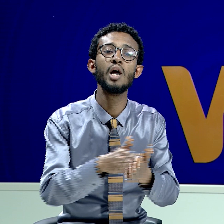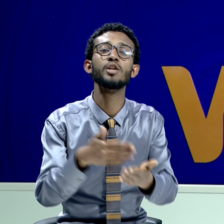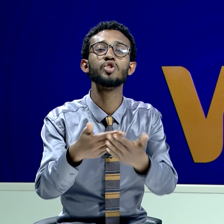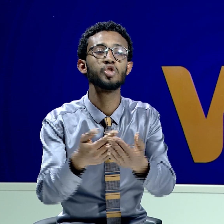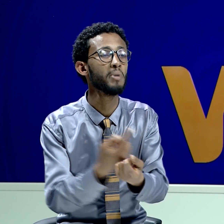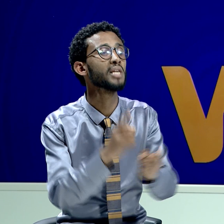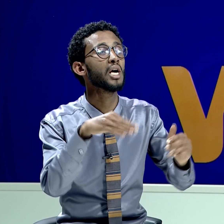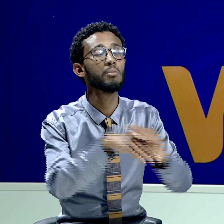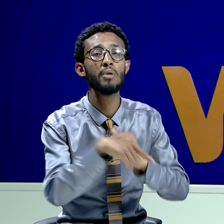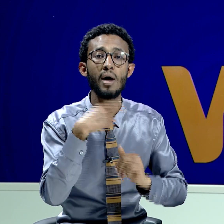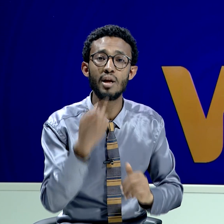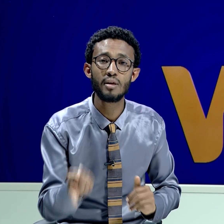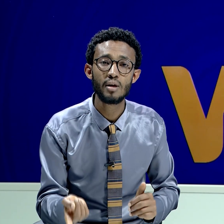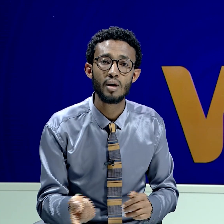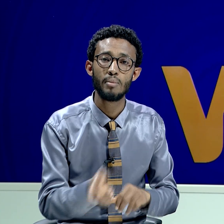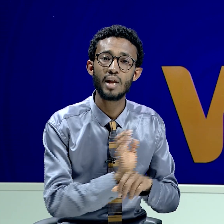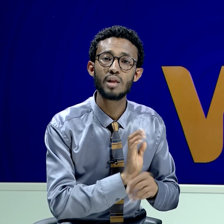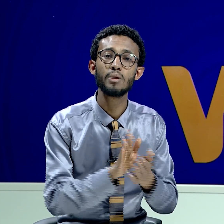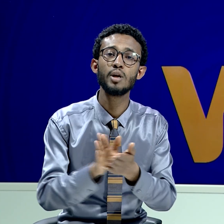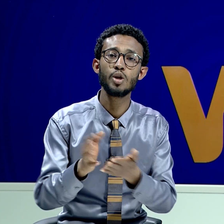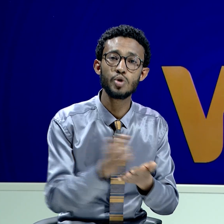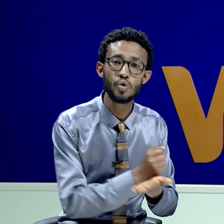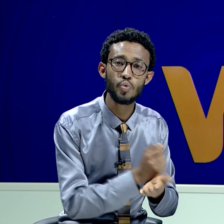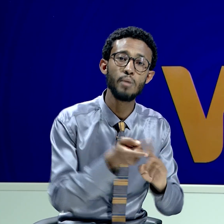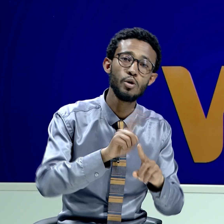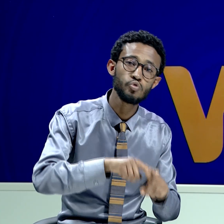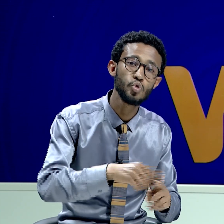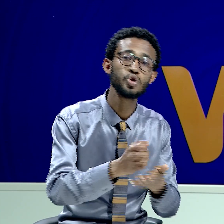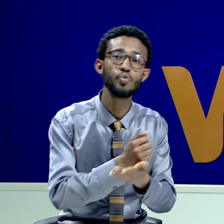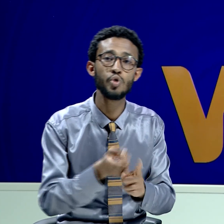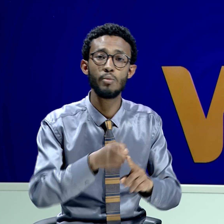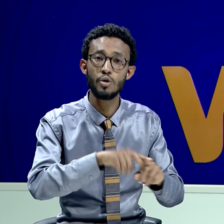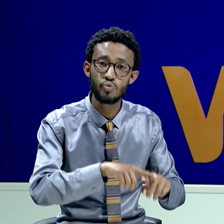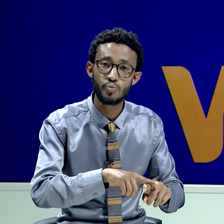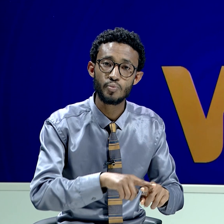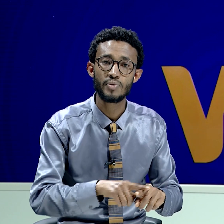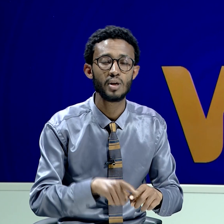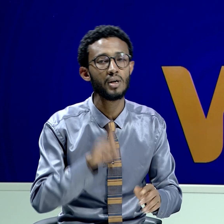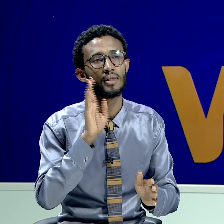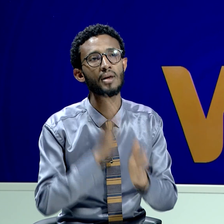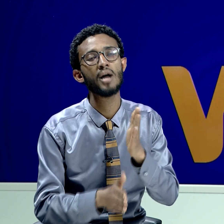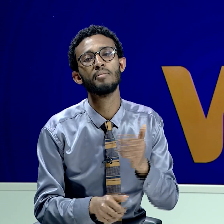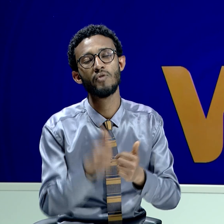لارس بنا تاكي بي بمالت لكن أنت ما تبي تجيب سود بجمل لوس وجيب سود بجمل لوس تكاد نفوت